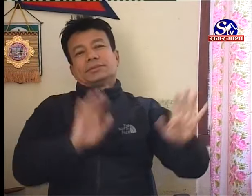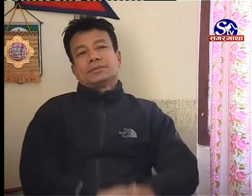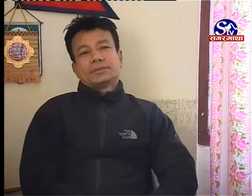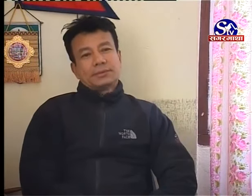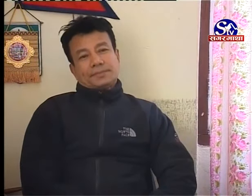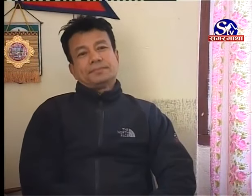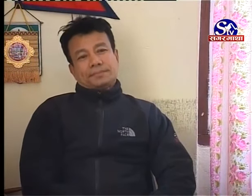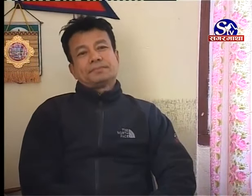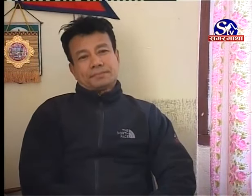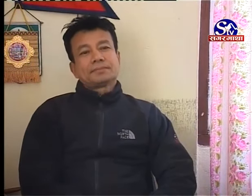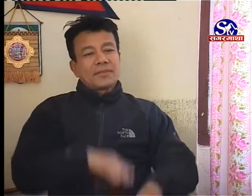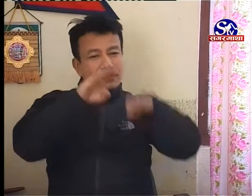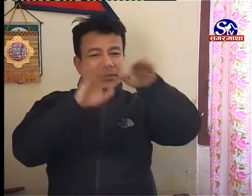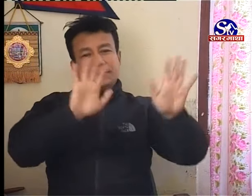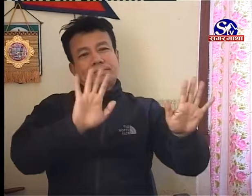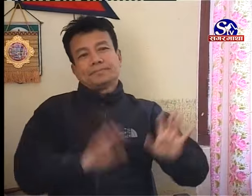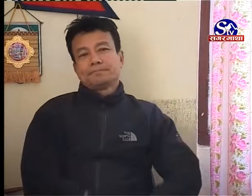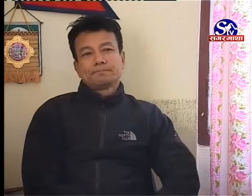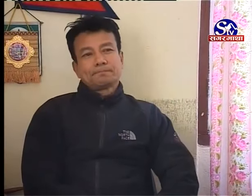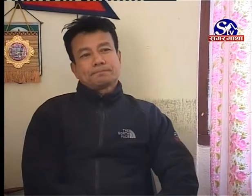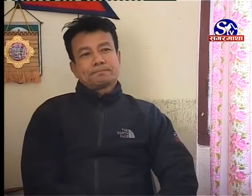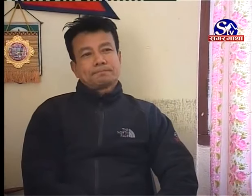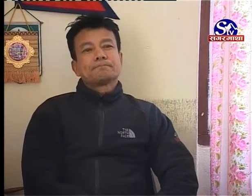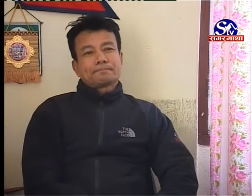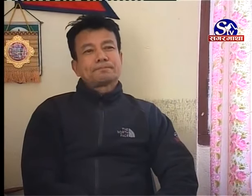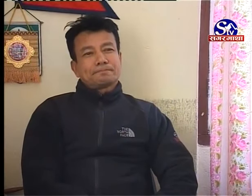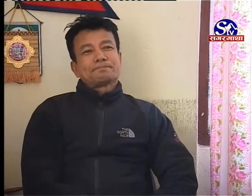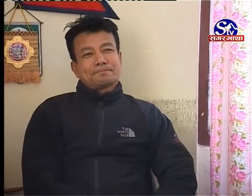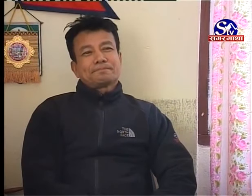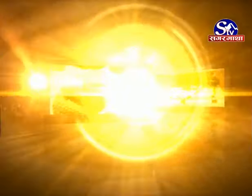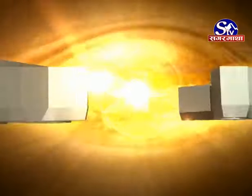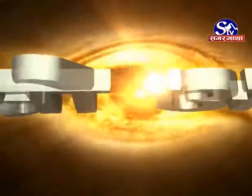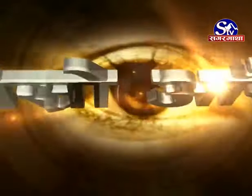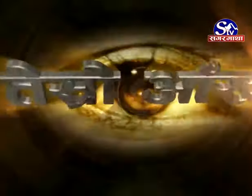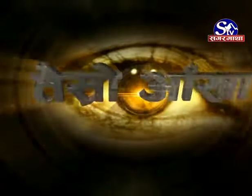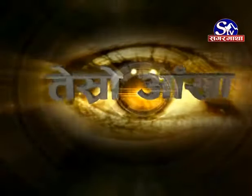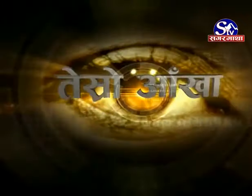बहिराहरूलाई पनि व्यवहारमा गरि सेम बनाइदिनुपर्ने हाम्रो आशा छ।